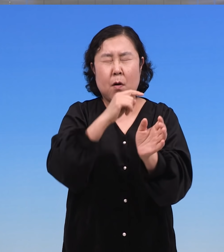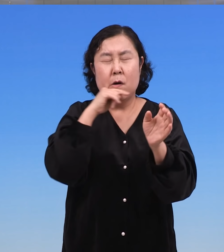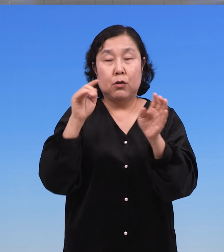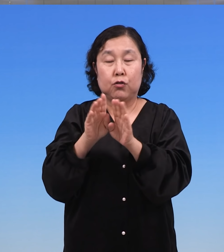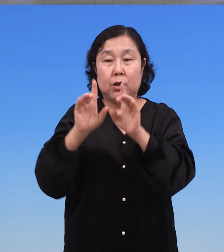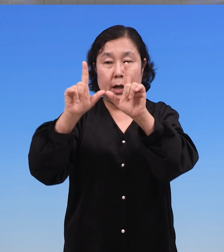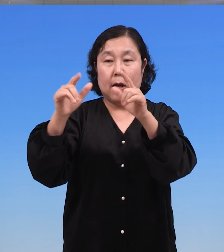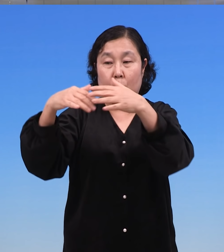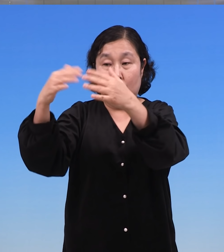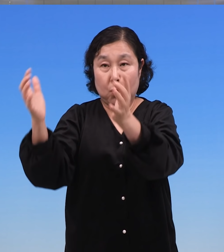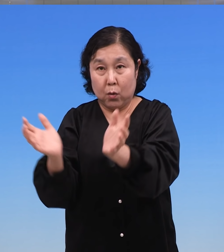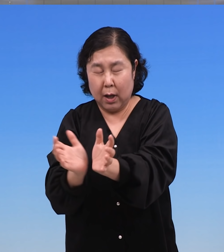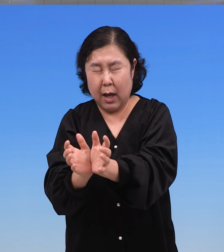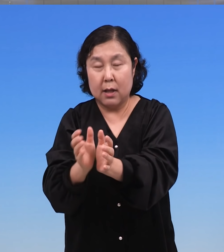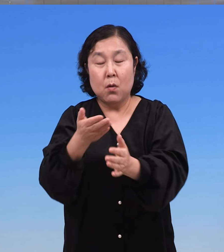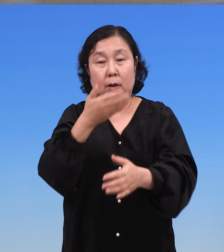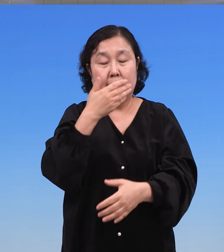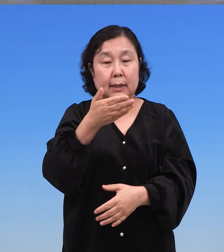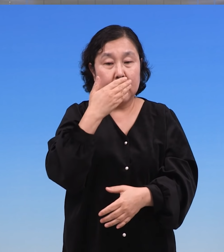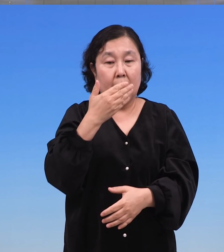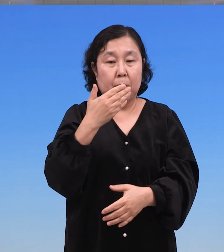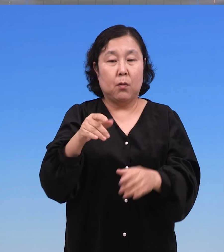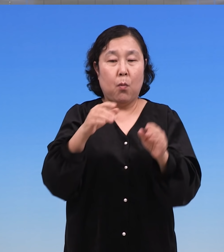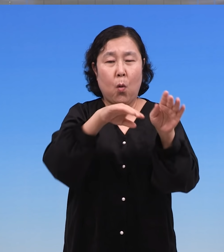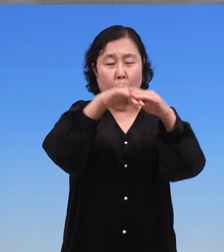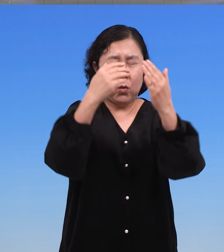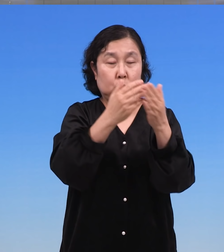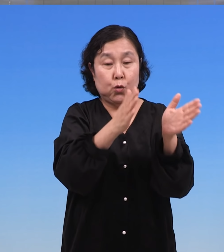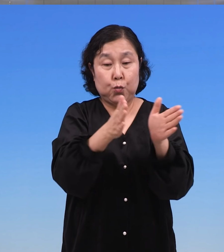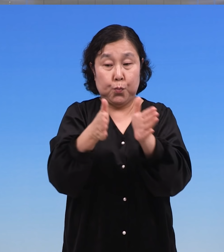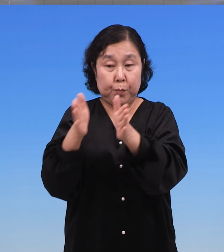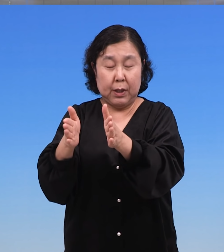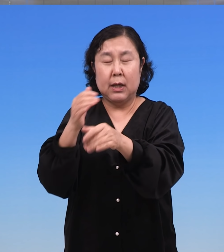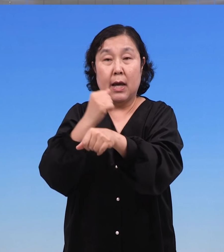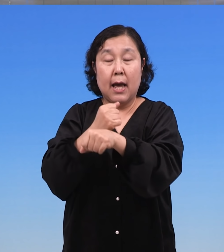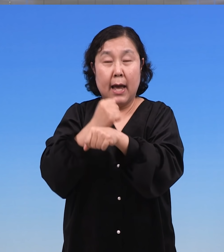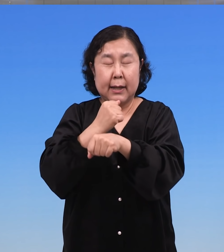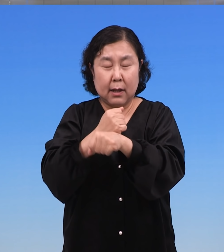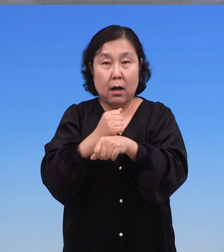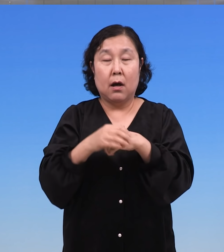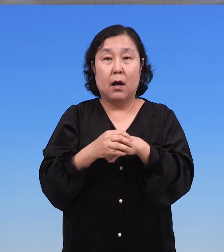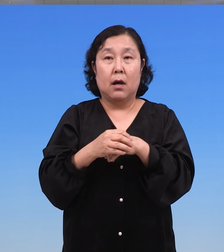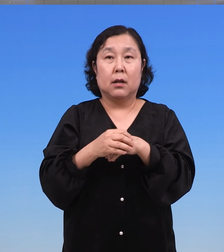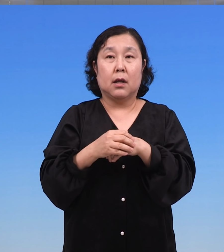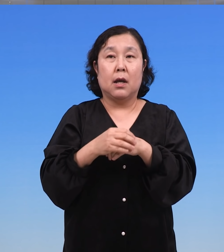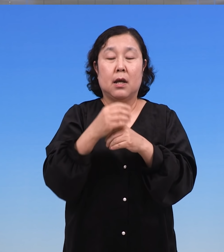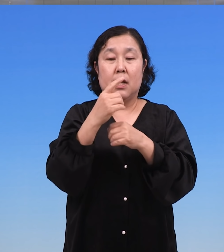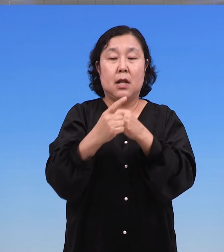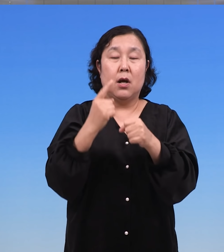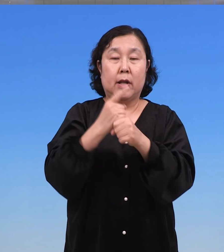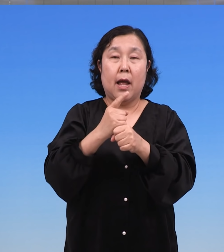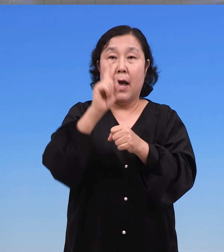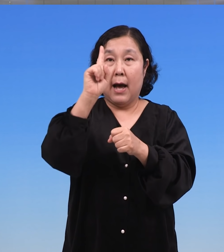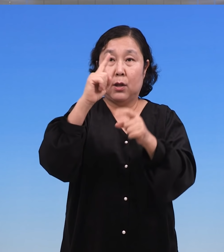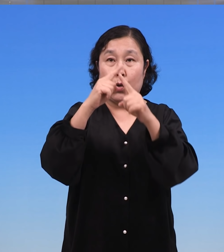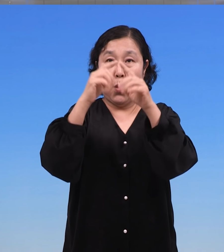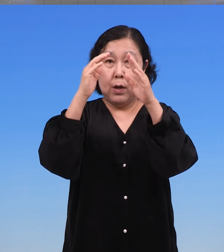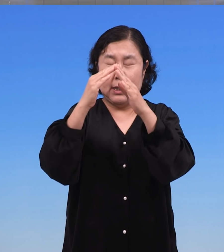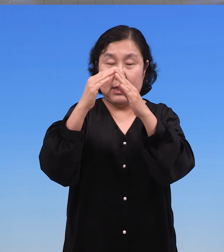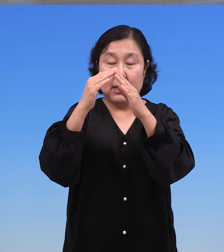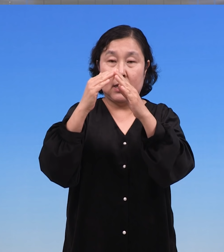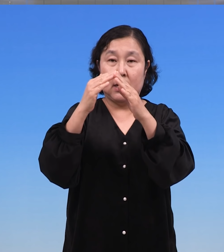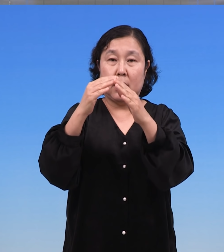주일학교 공간, 뭐 식당, 또 새가족 환영실, 그런 것들을 한 층을 다 구비해 가지고 그렇게